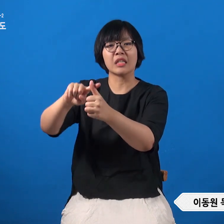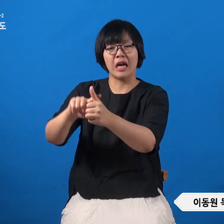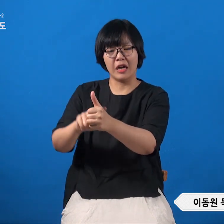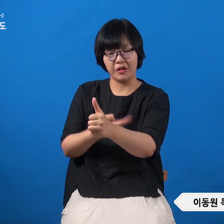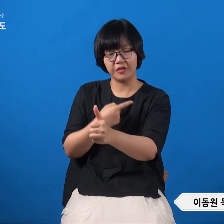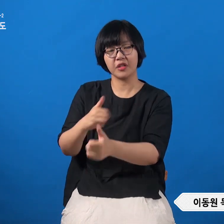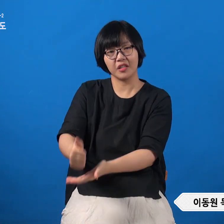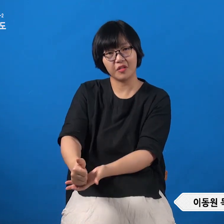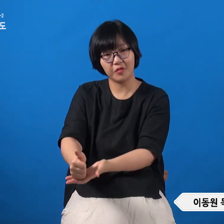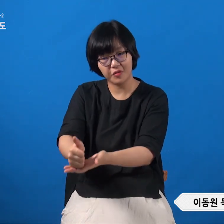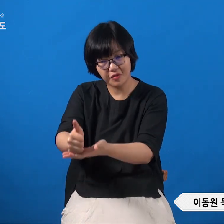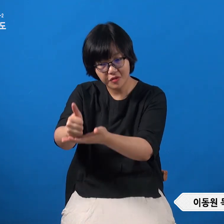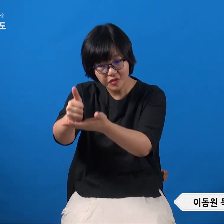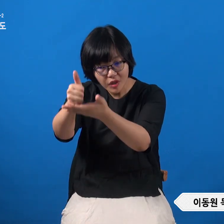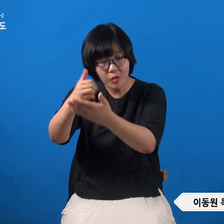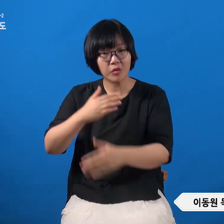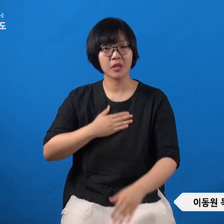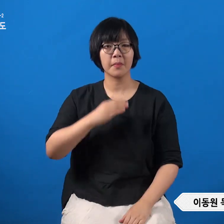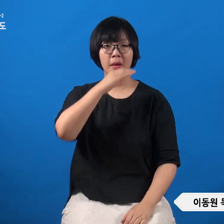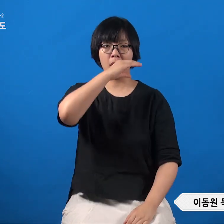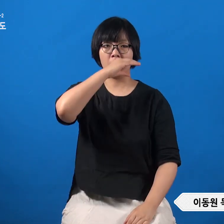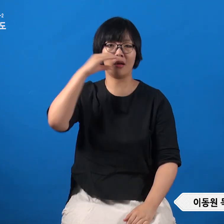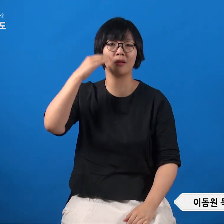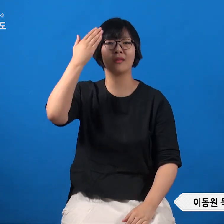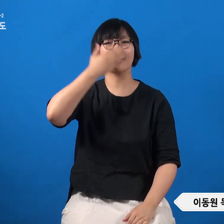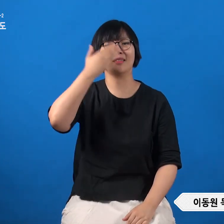우리를 단정한 사람이 되게 한다는 것이에요.